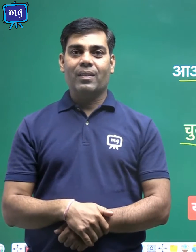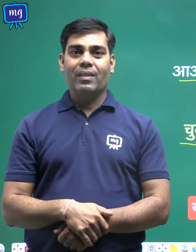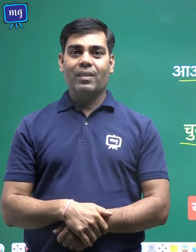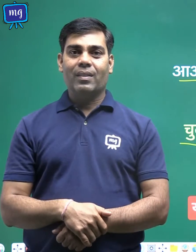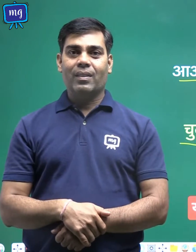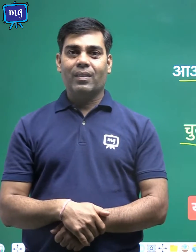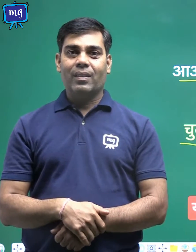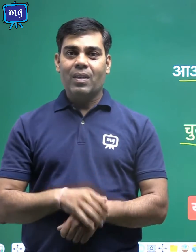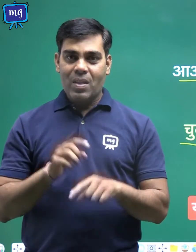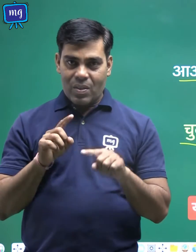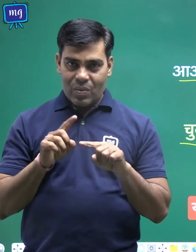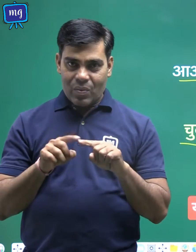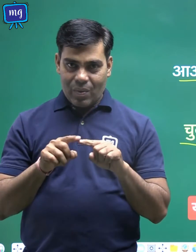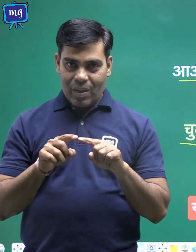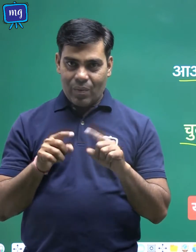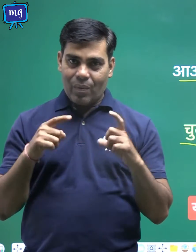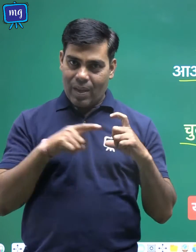चुनाव प्रक्रिया।